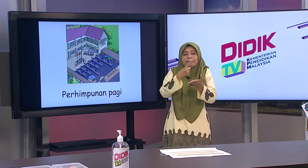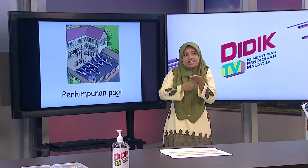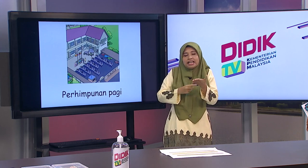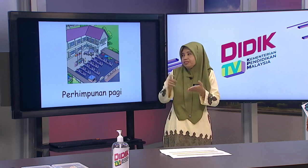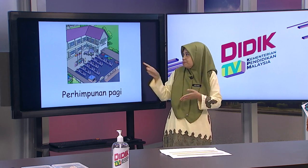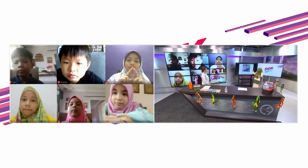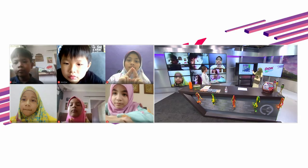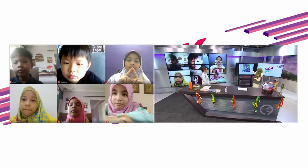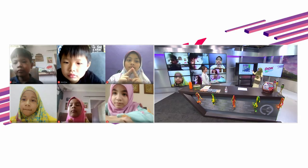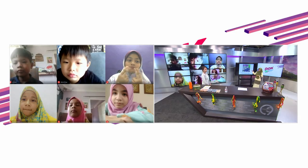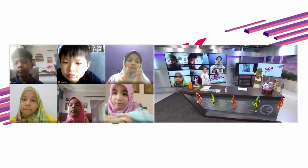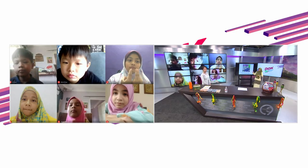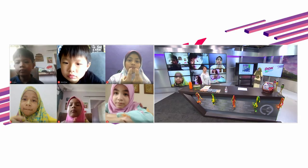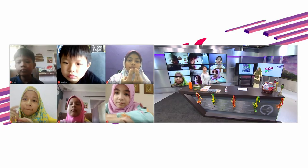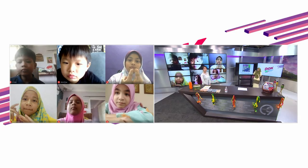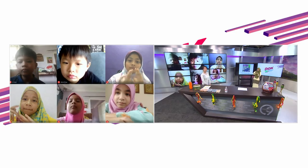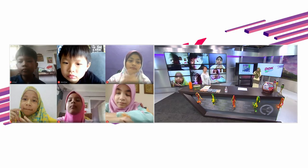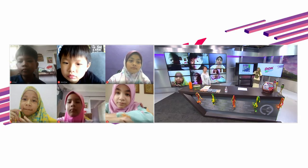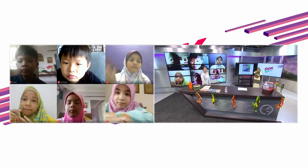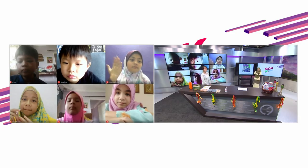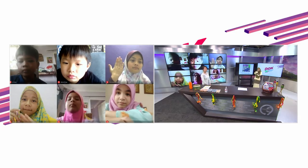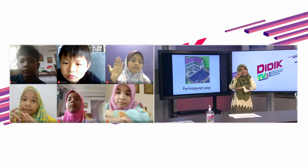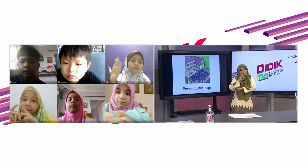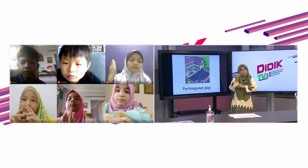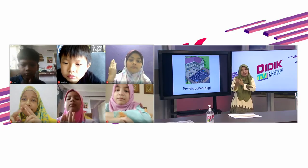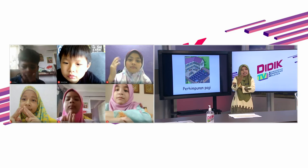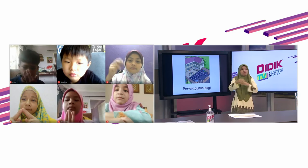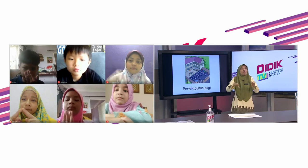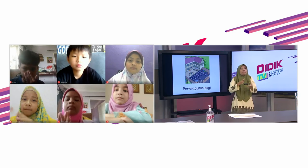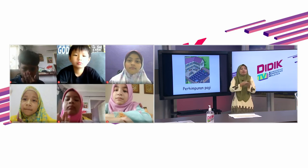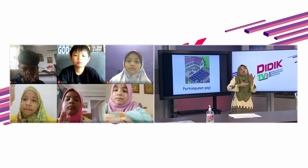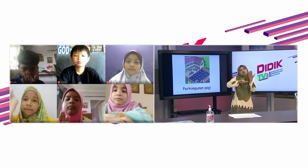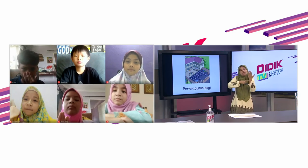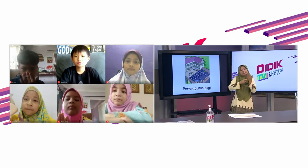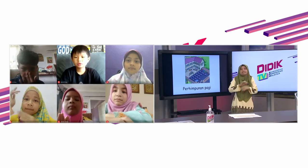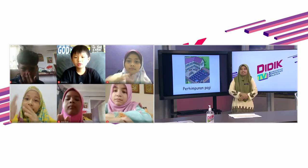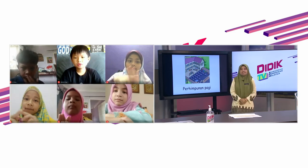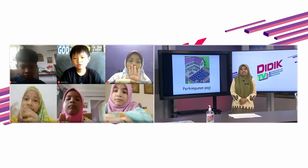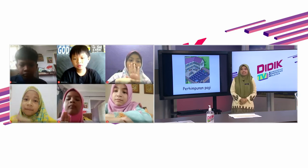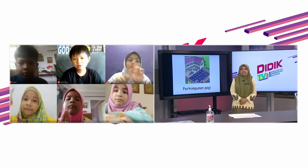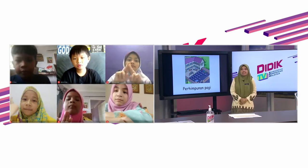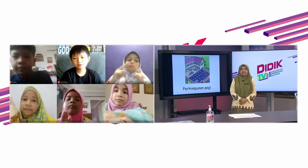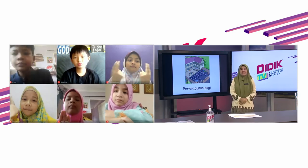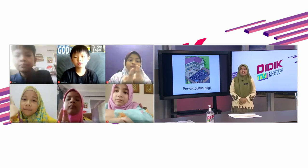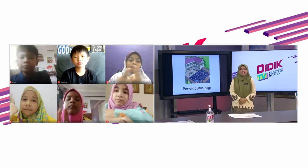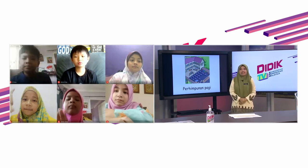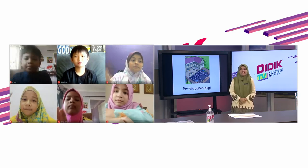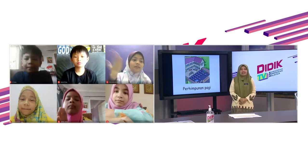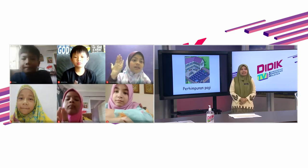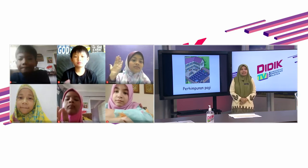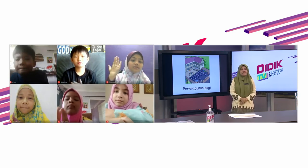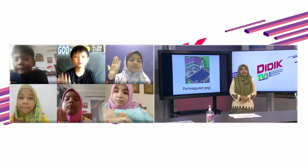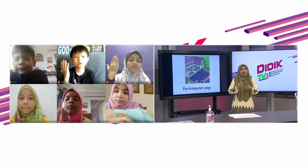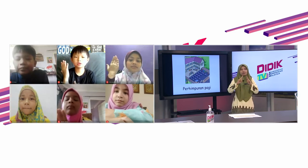Buat apa ni? Perhimpunan. Tiap-tiap hari Isnin pagi buat apa mula-mula?